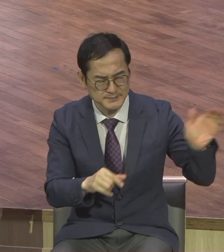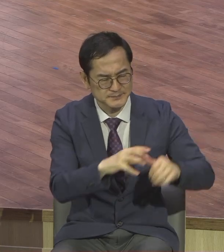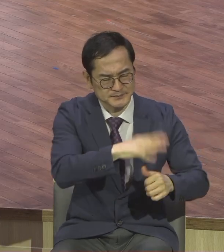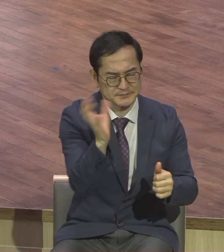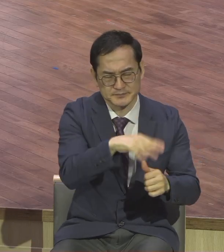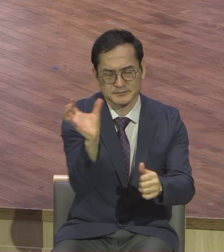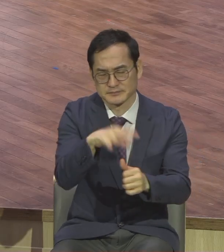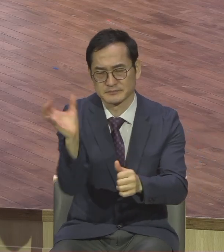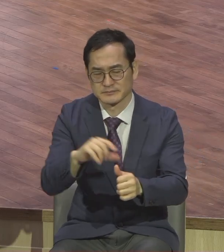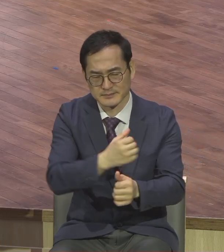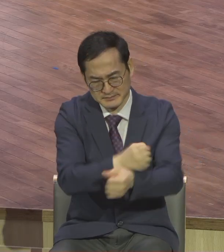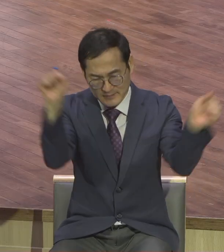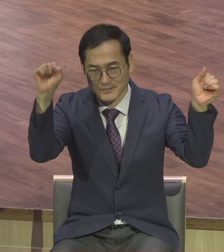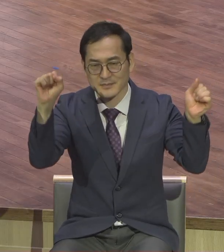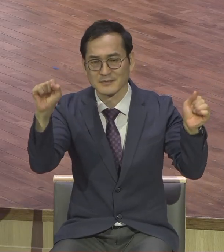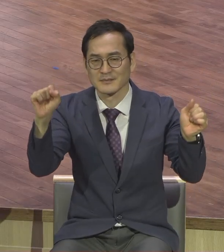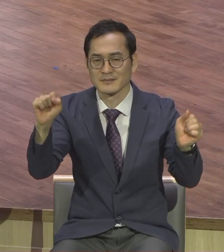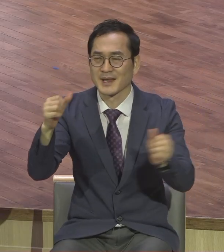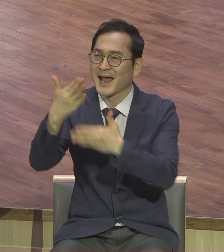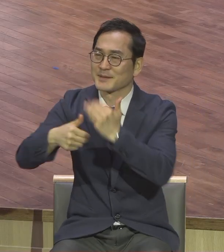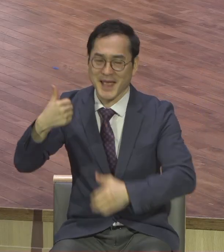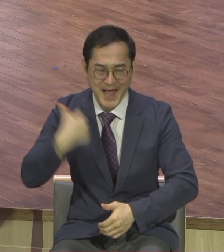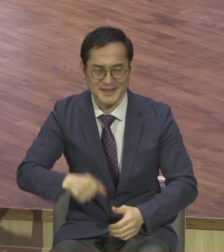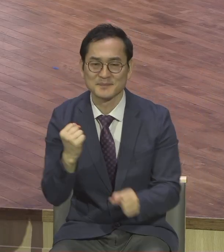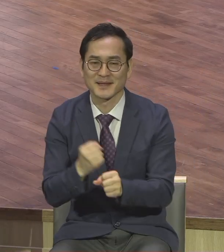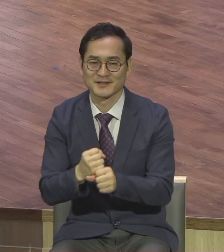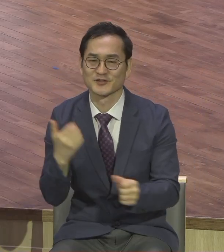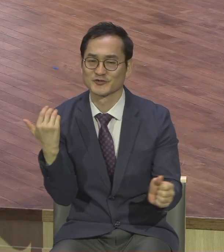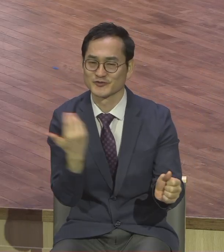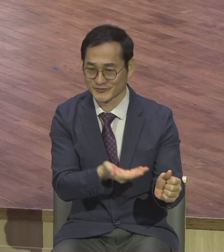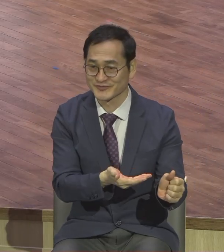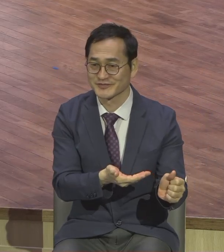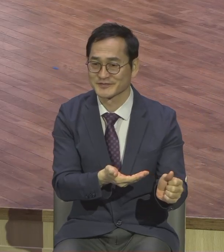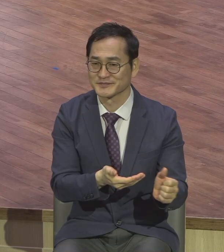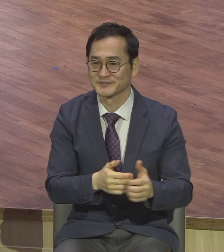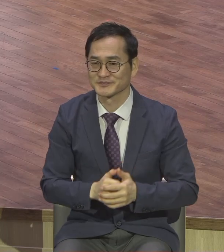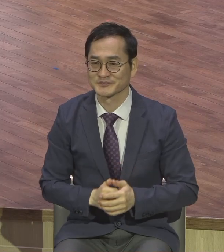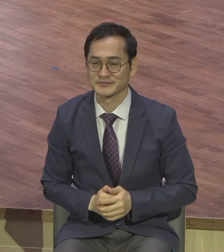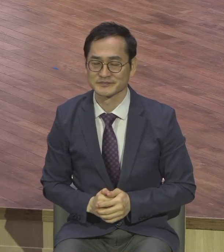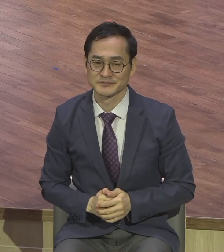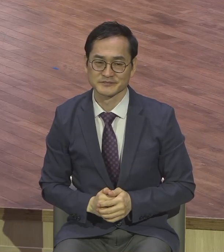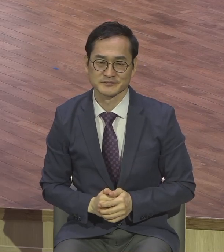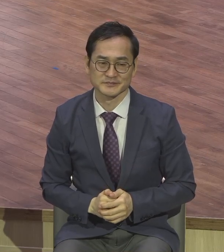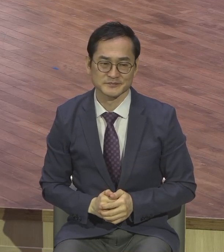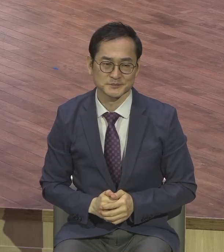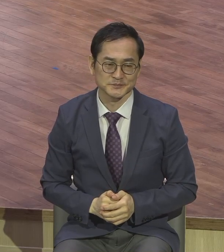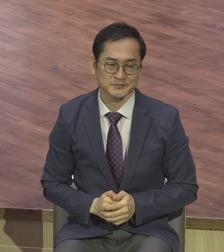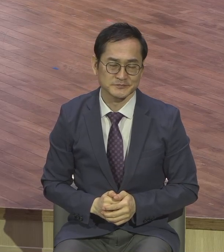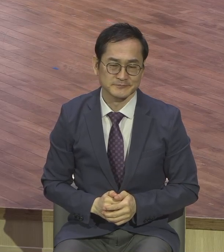살려내시고 속량해서 하나님의 아들로 삼아주셨다.